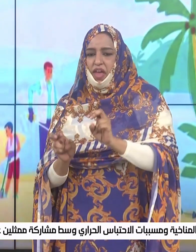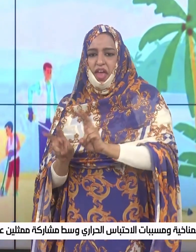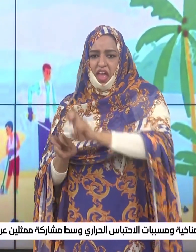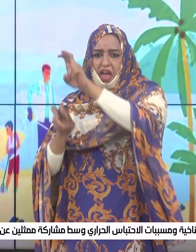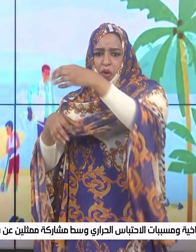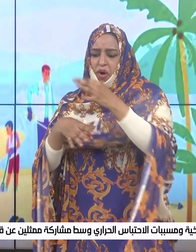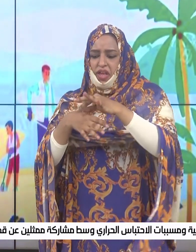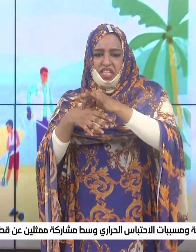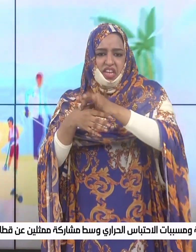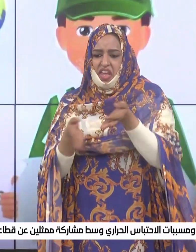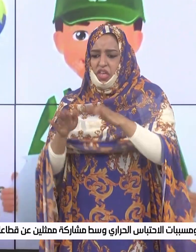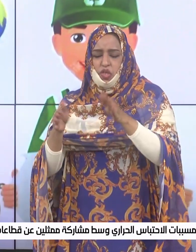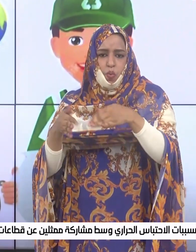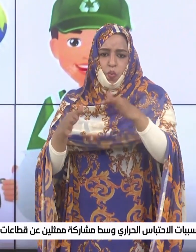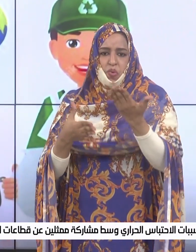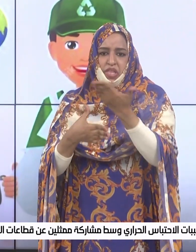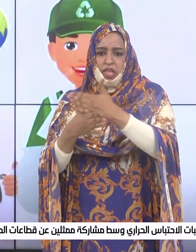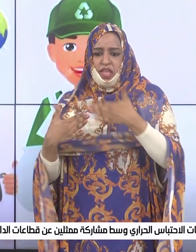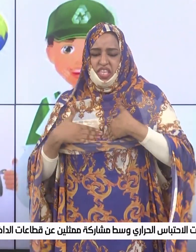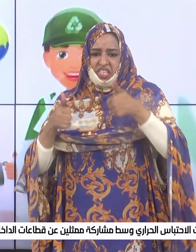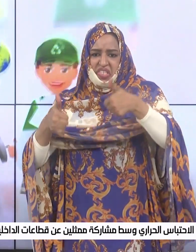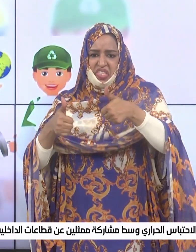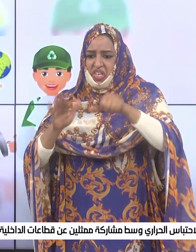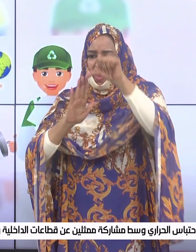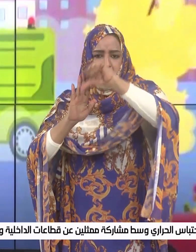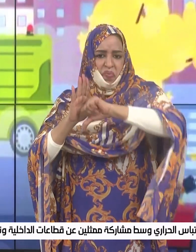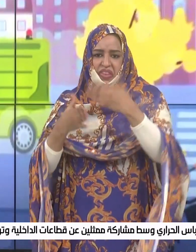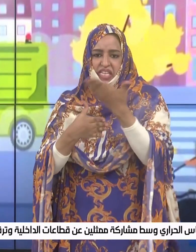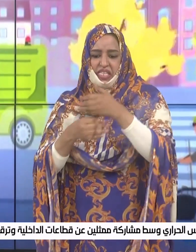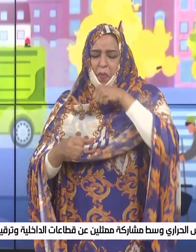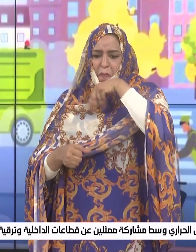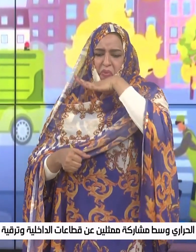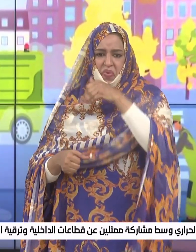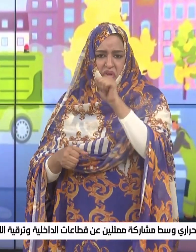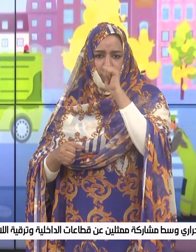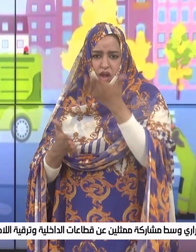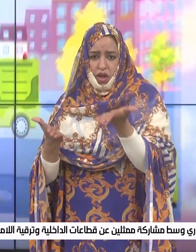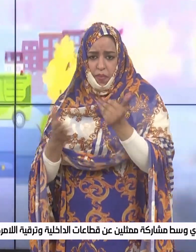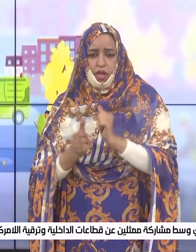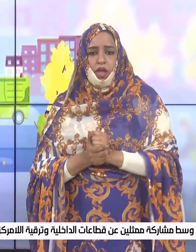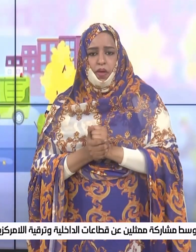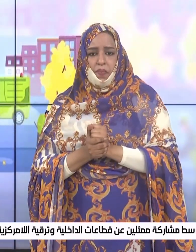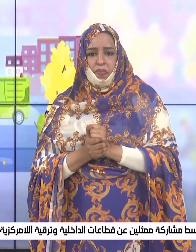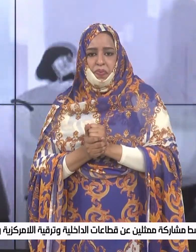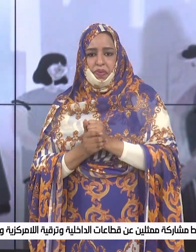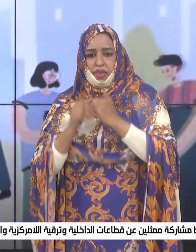البيئي وأثره على صحة الكائنات الحية بأجمعها، وذلك عن طريق عرض